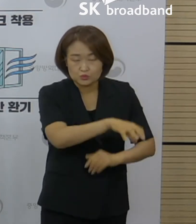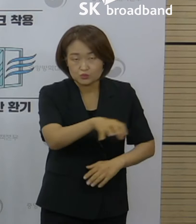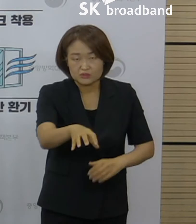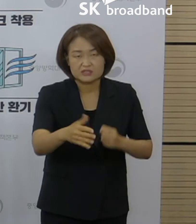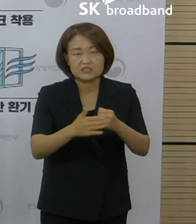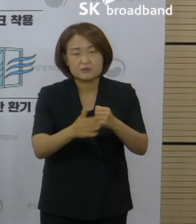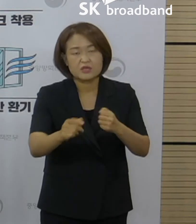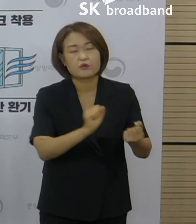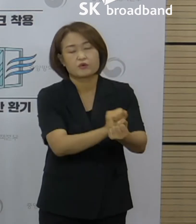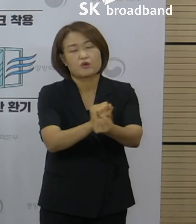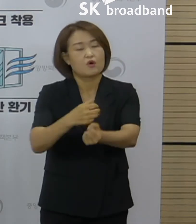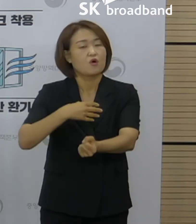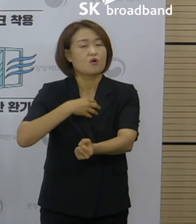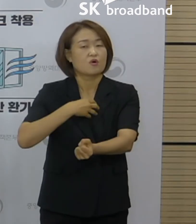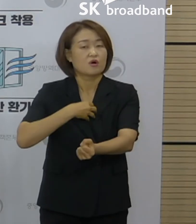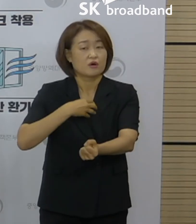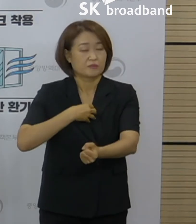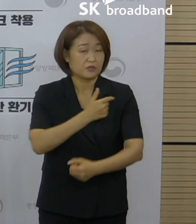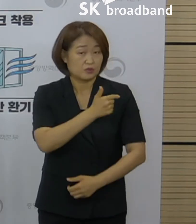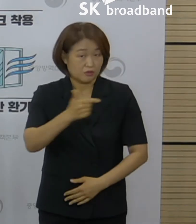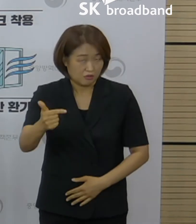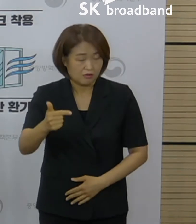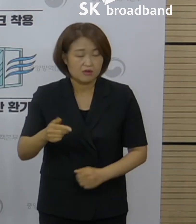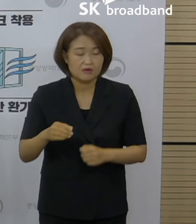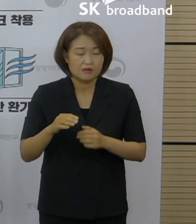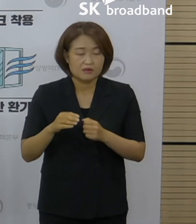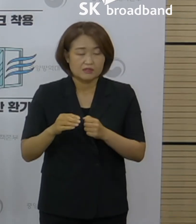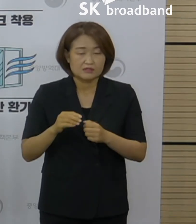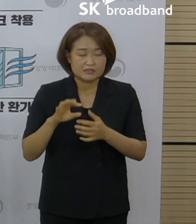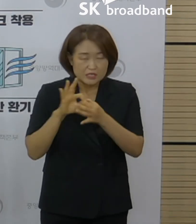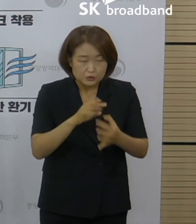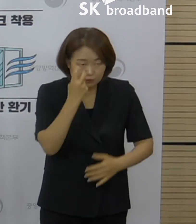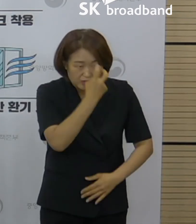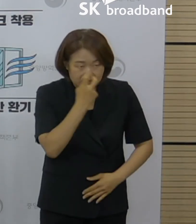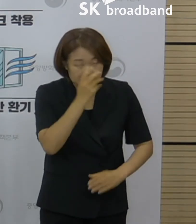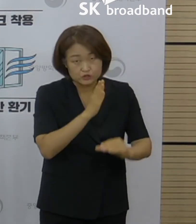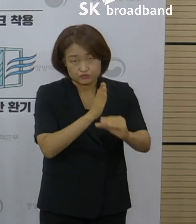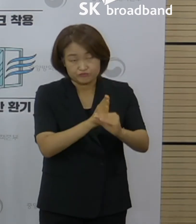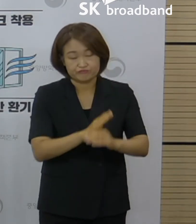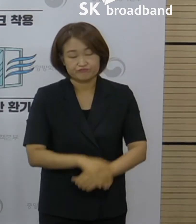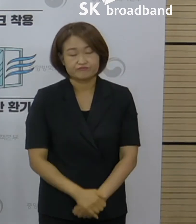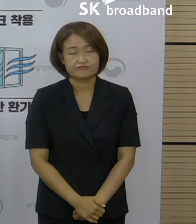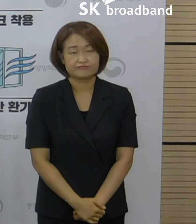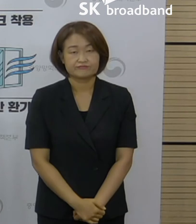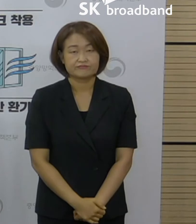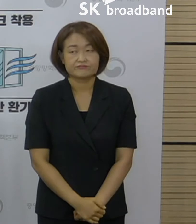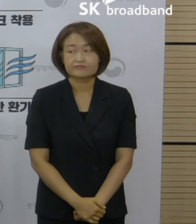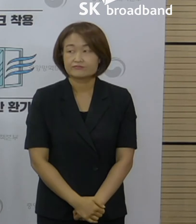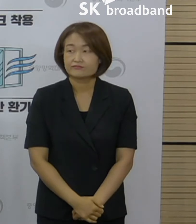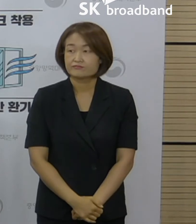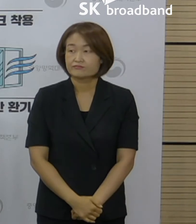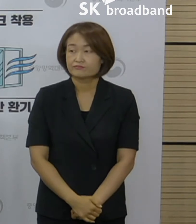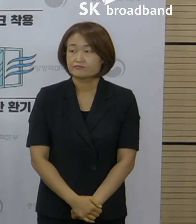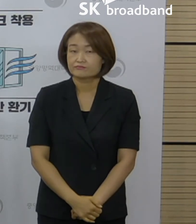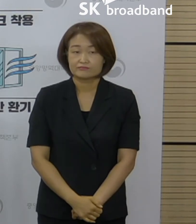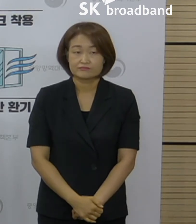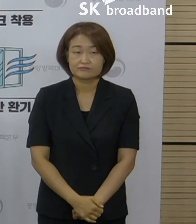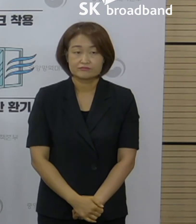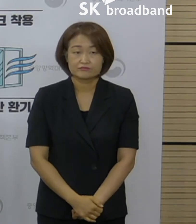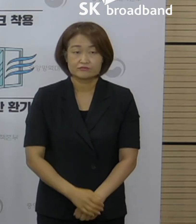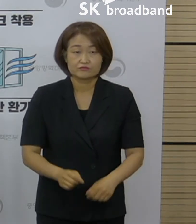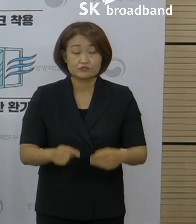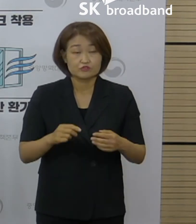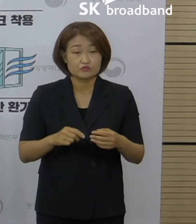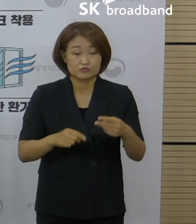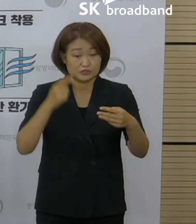그래서 동일하게 관리 추적 관리해 나가고 있다라고 말씀드리겠습니다. 이상입니다. 네, 역학조사 내용 두 가지 정도 더